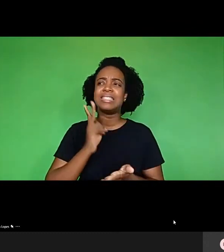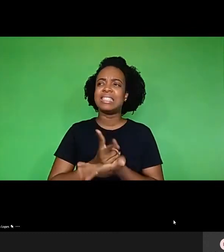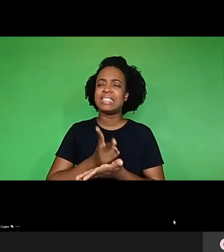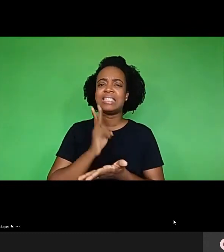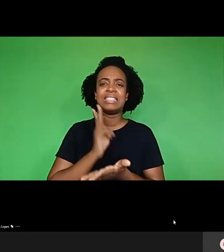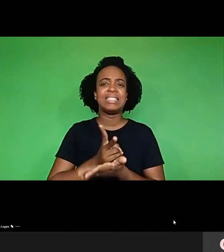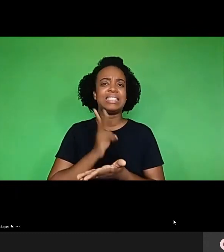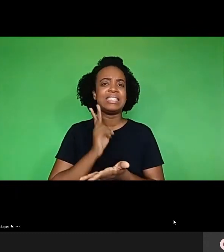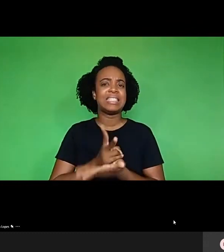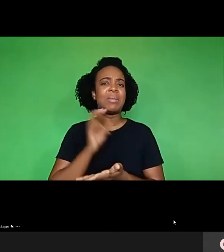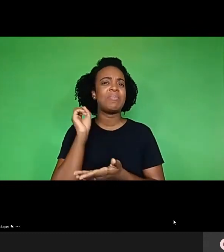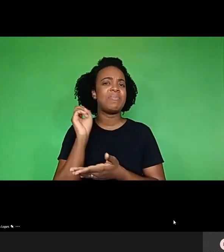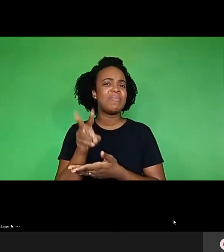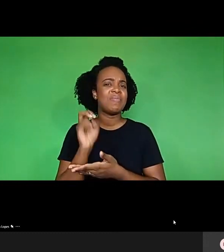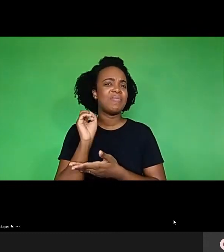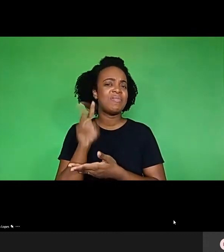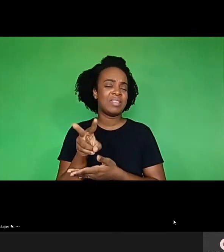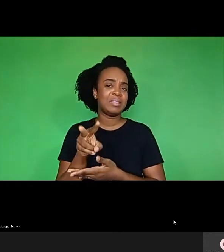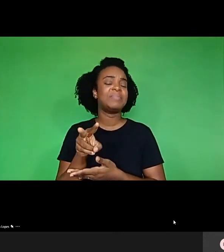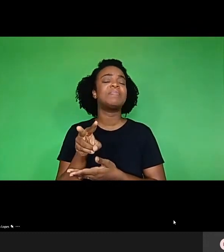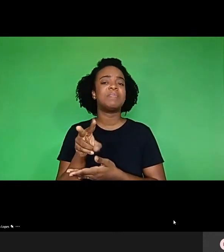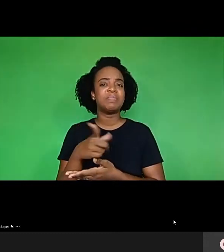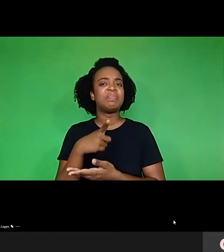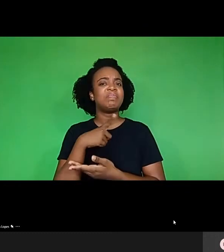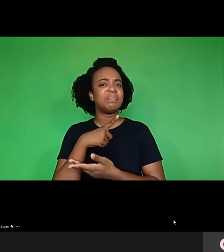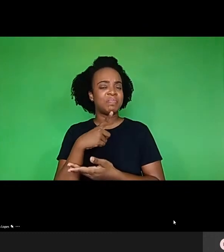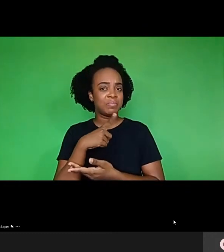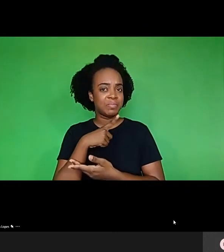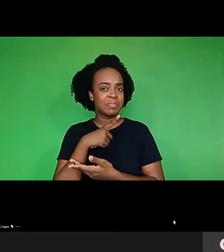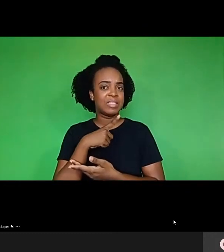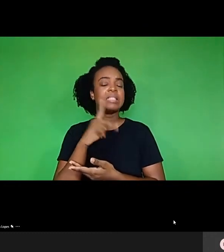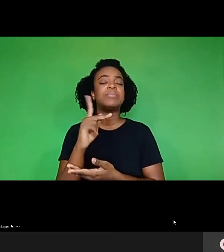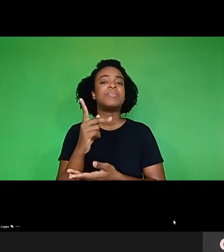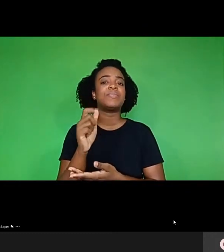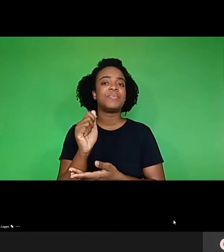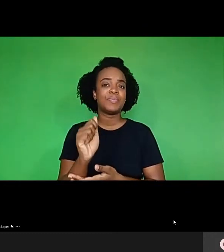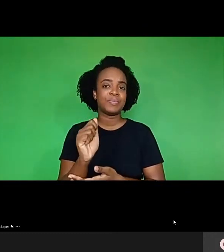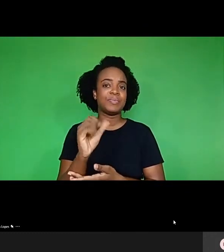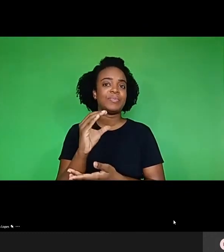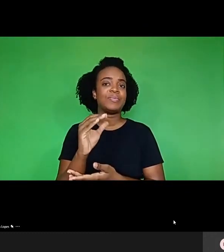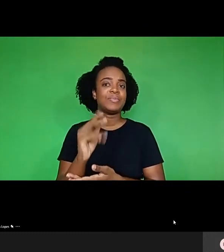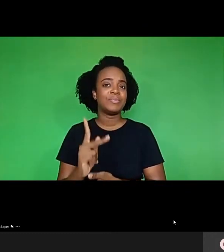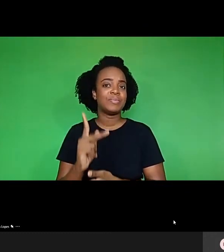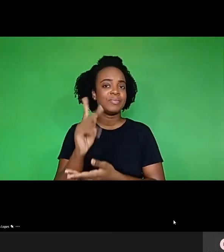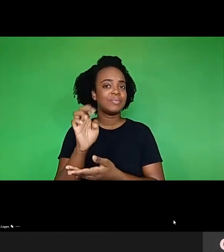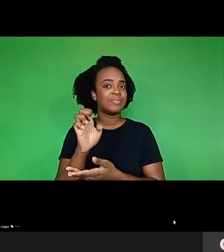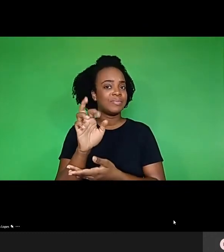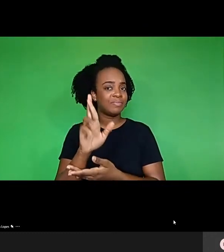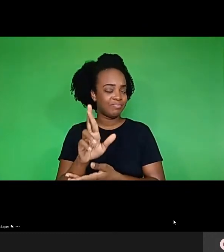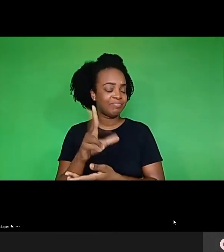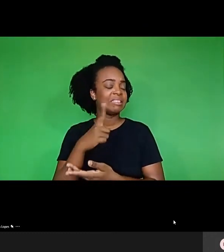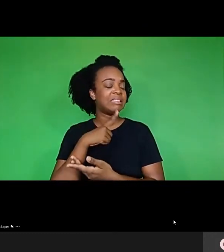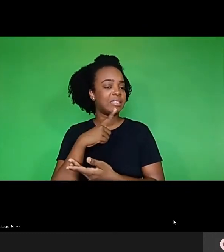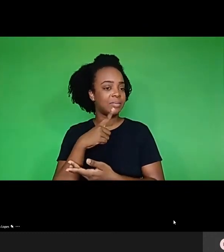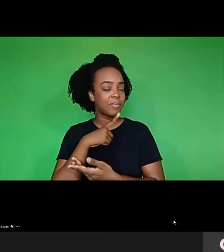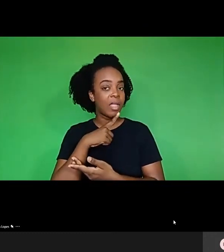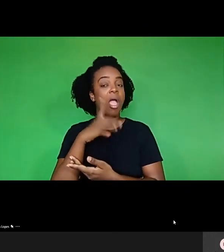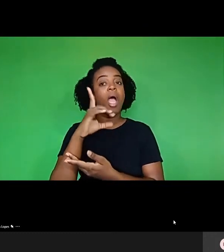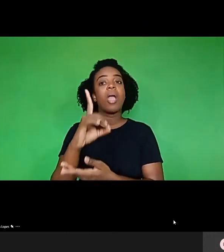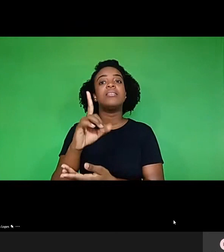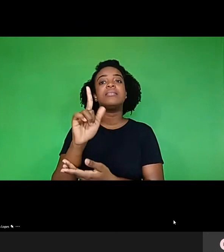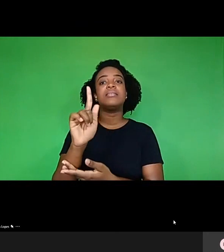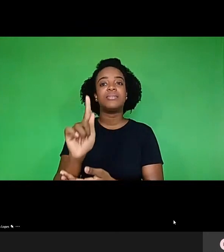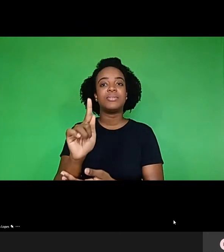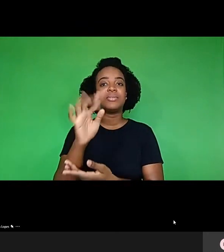atacado por vírus, por, digamos, hackers, e aí o pessoal do DGTI colocou